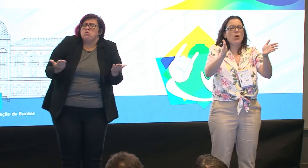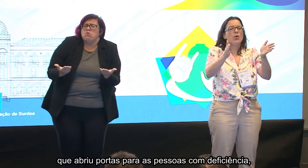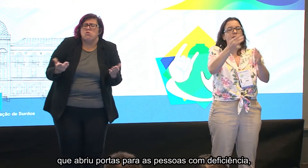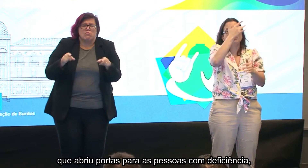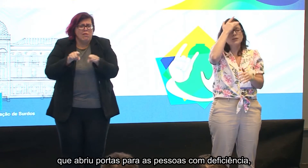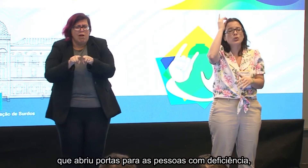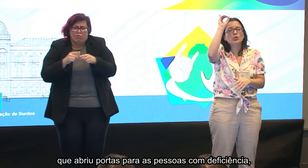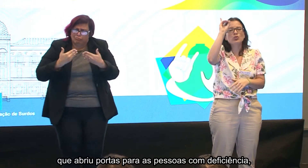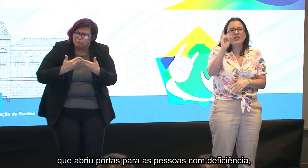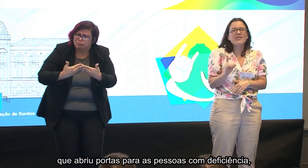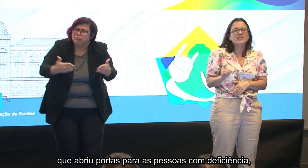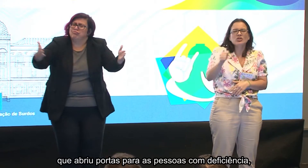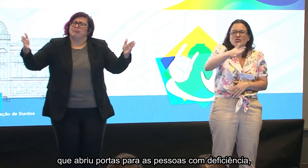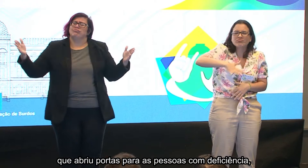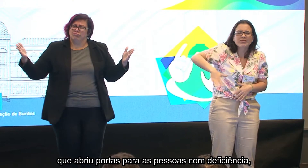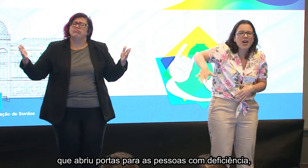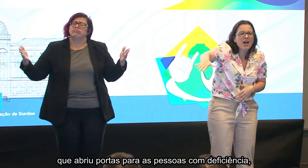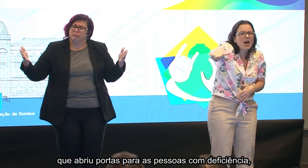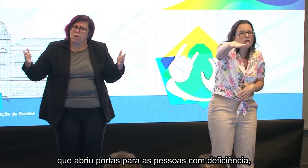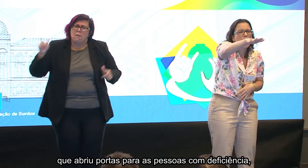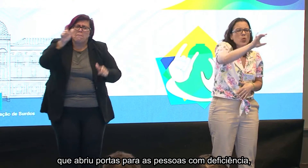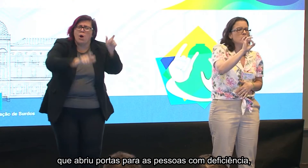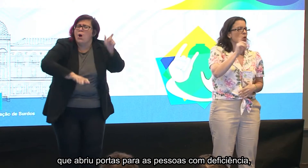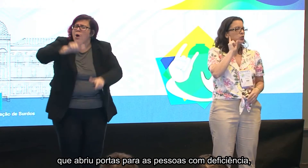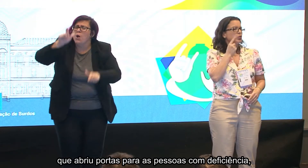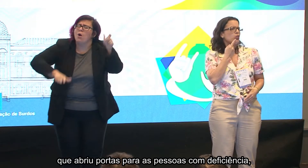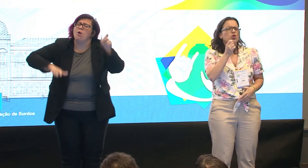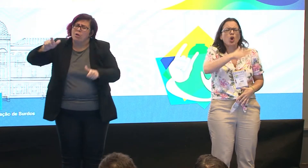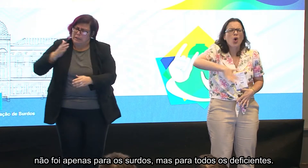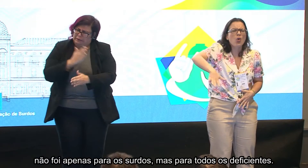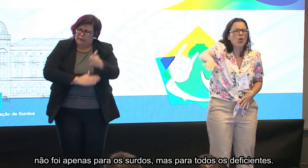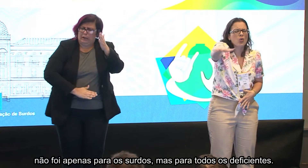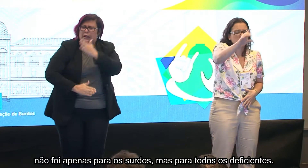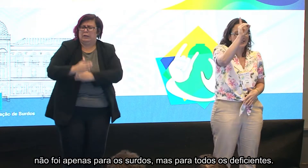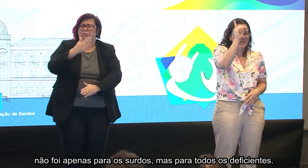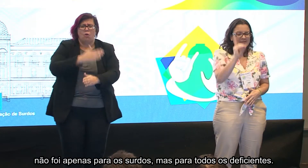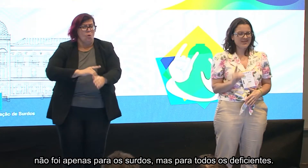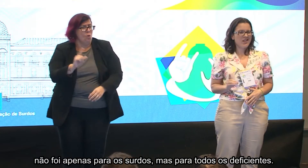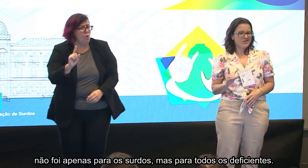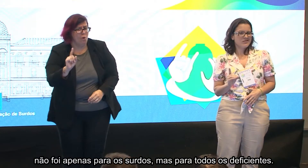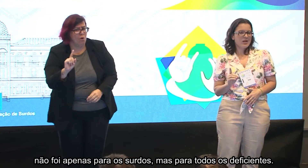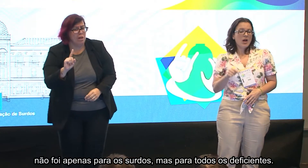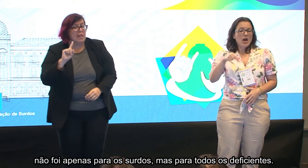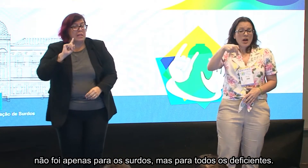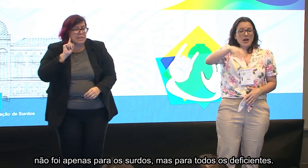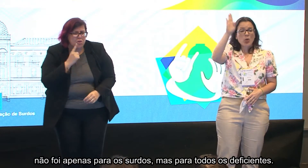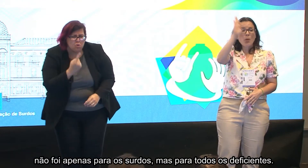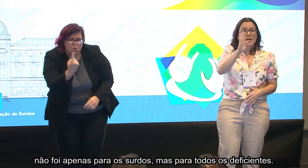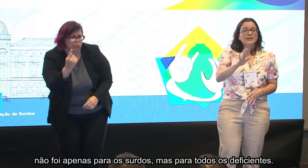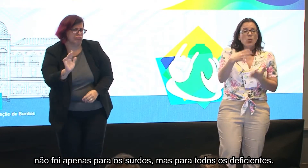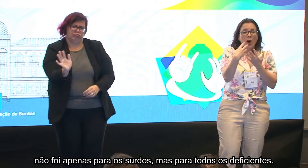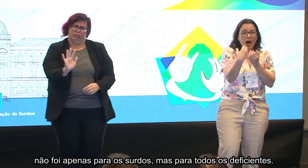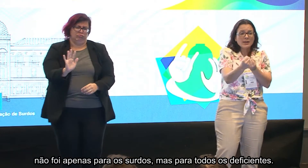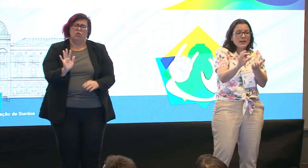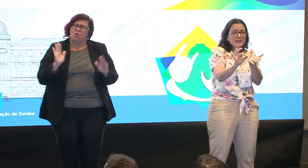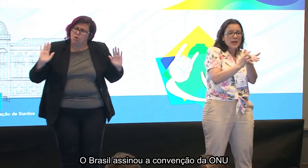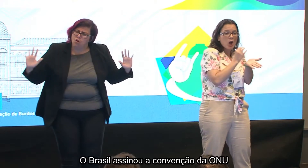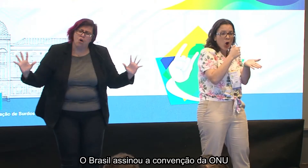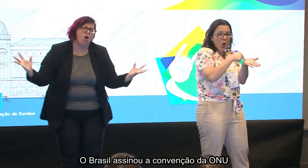que abriu portas para as pessoas com deficiência. Não foi apenas para os surdos, mas para todos os deficientes. Então, o